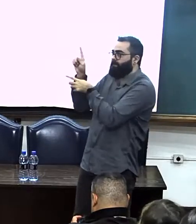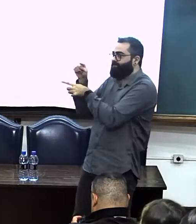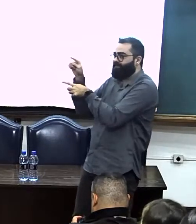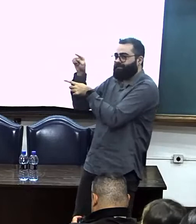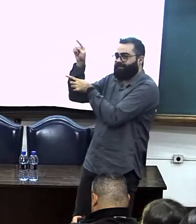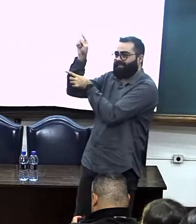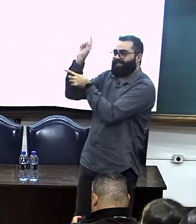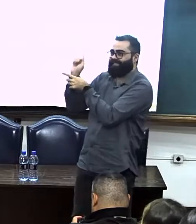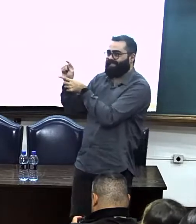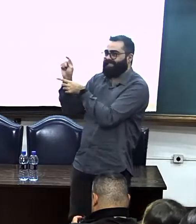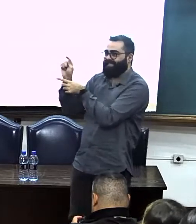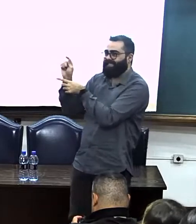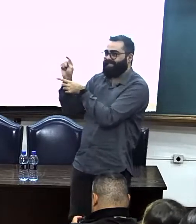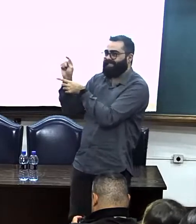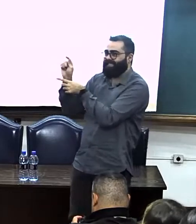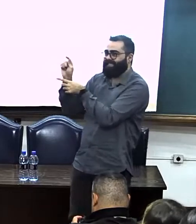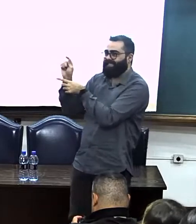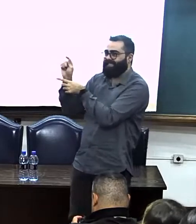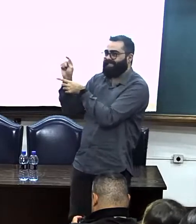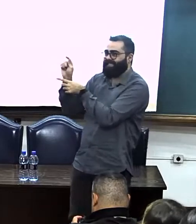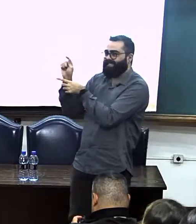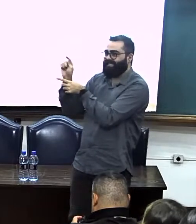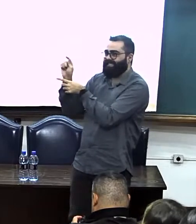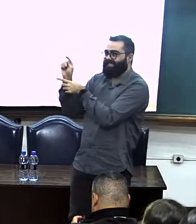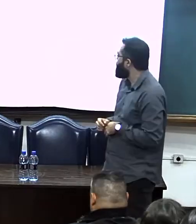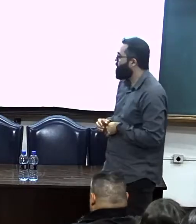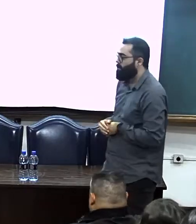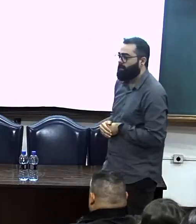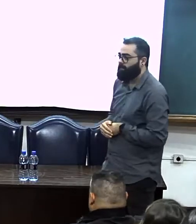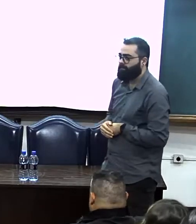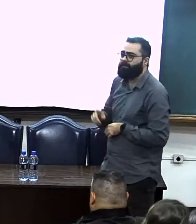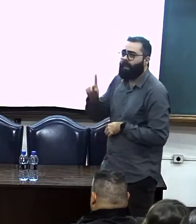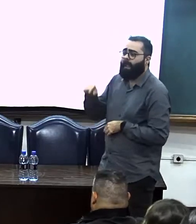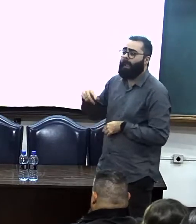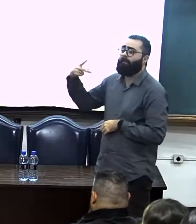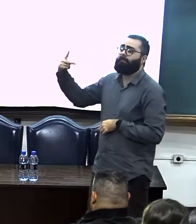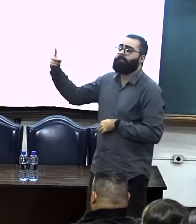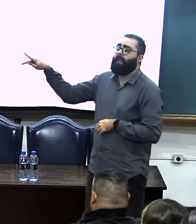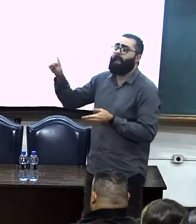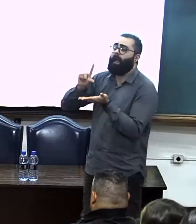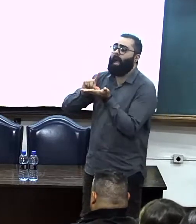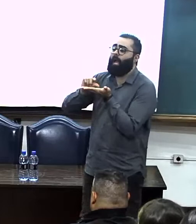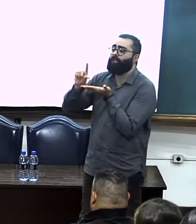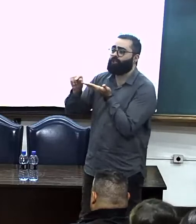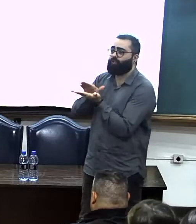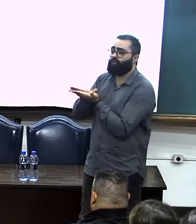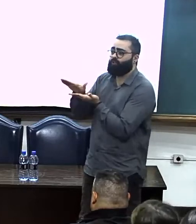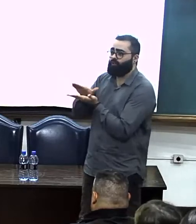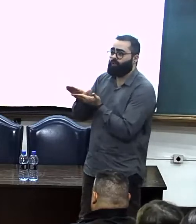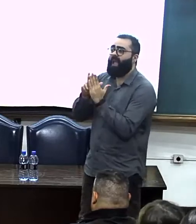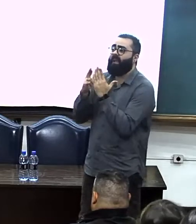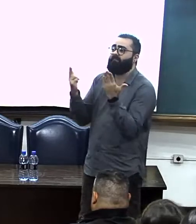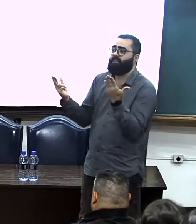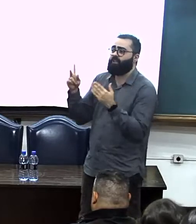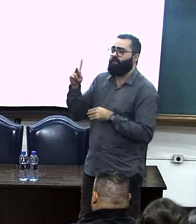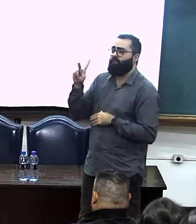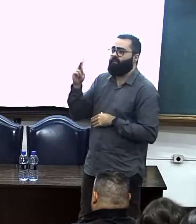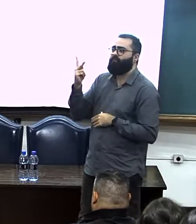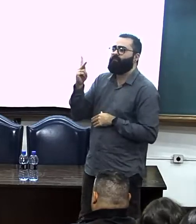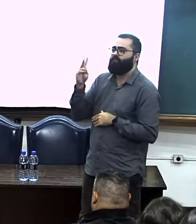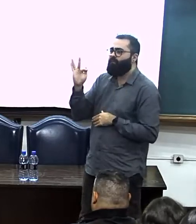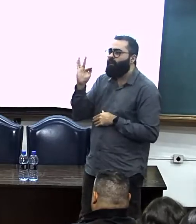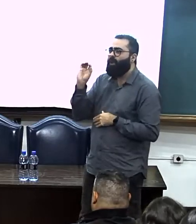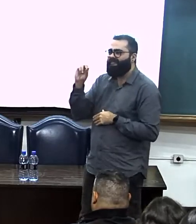que saiu na Fonética em 2012, ela reporta o que ela brevemente resume